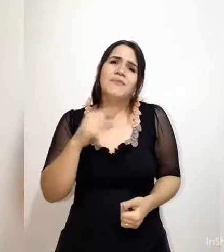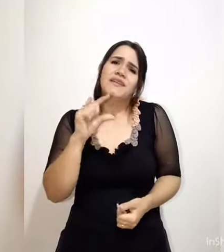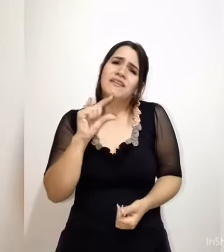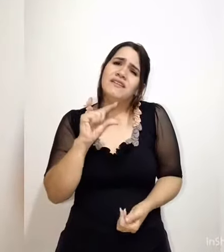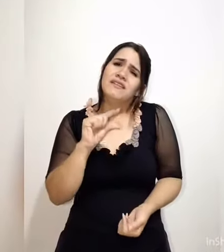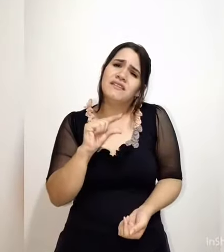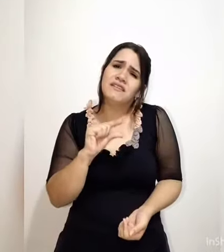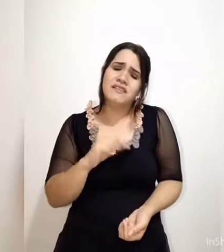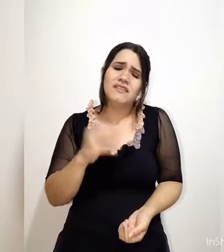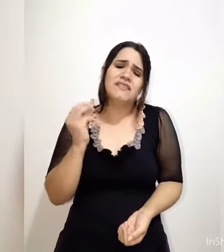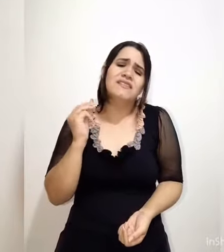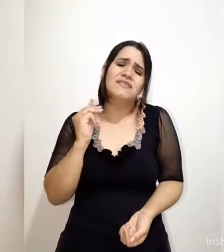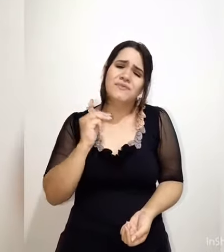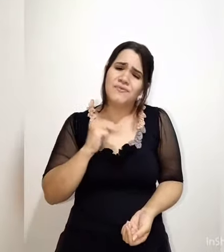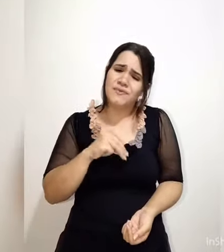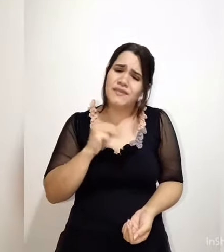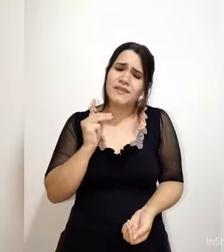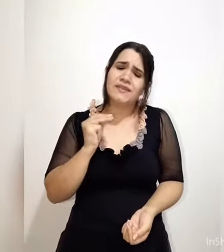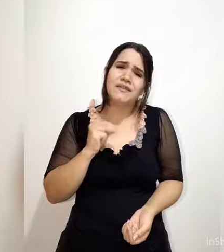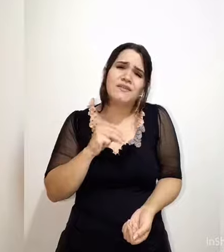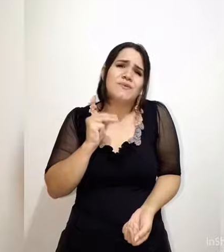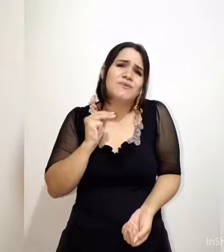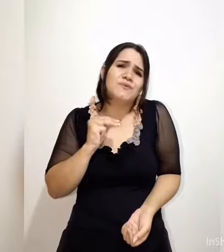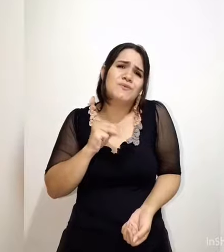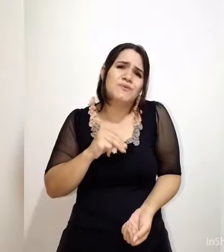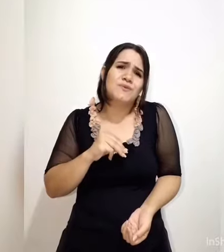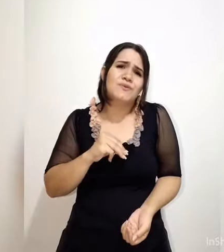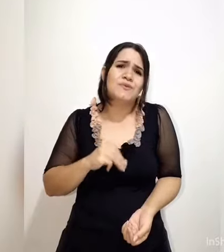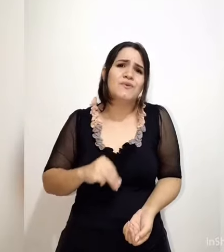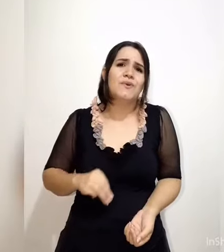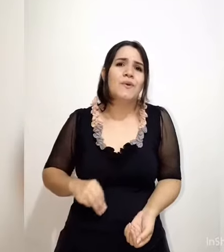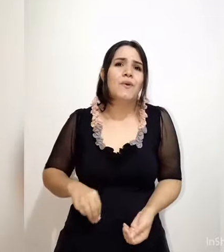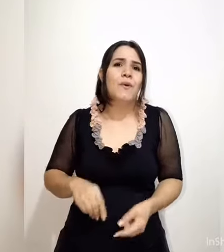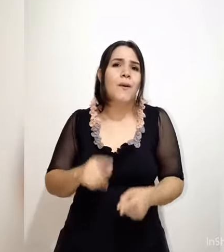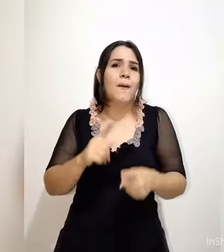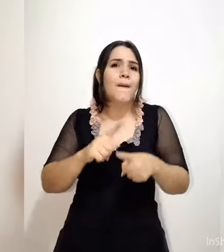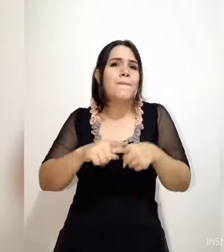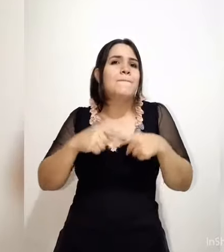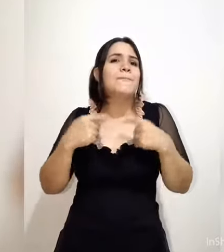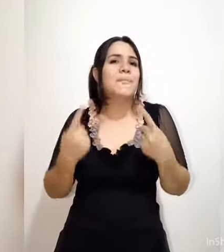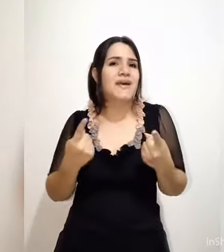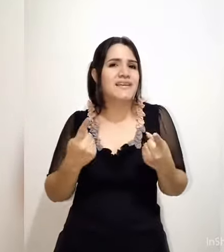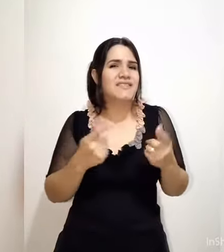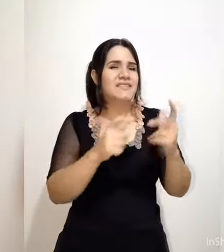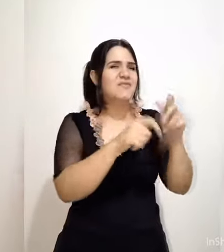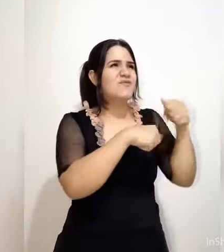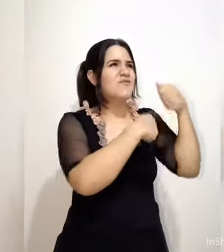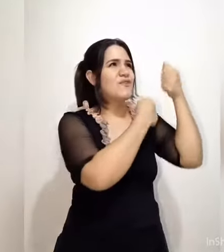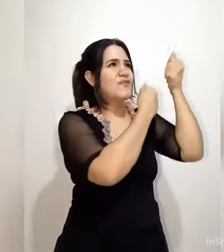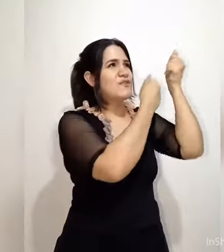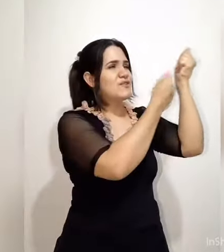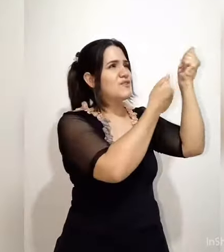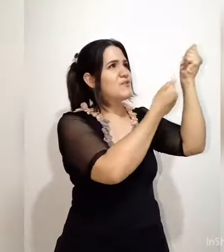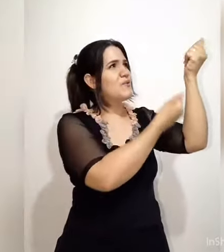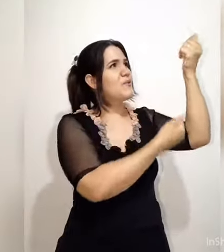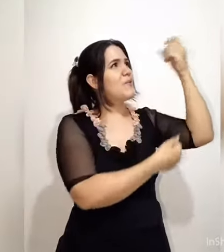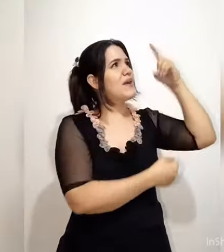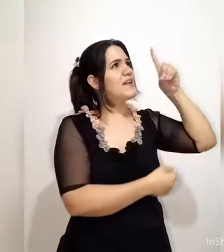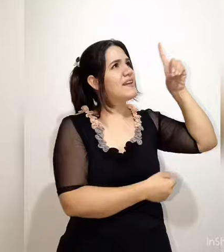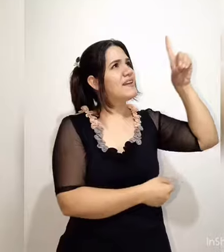Pequenino e fraco sou Mas meu refúgio é Deus,